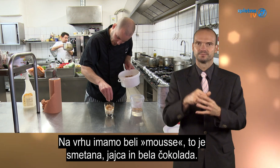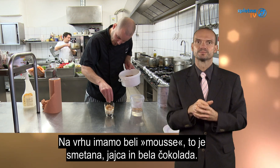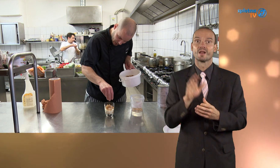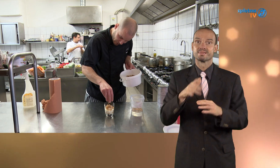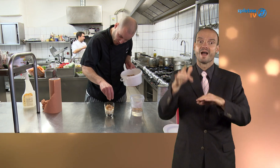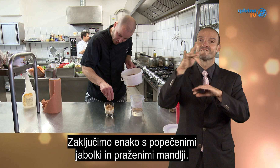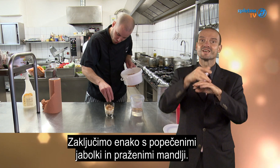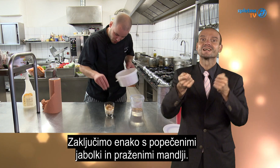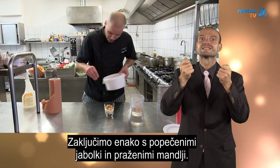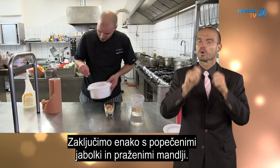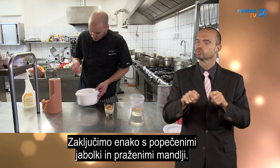Na vrhu zaključimo isto z